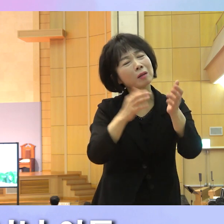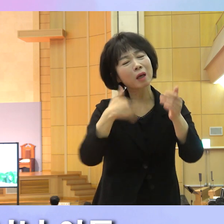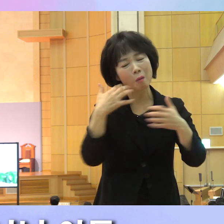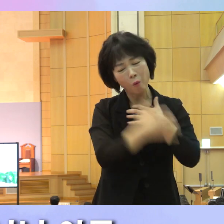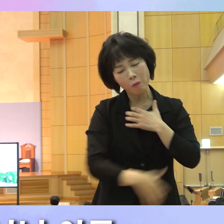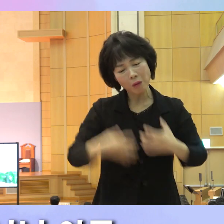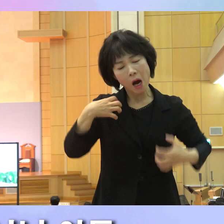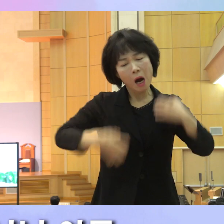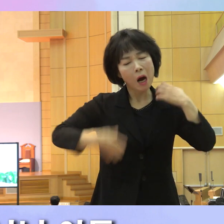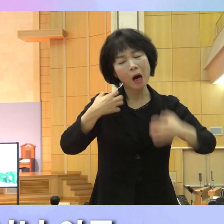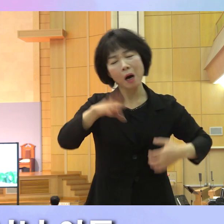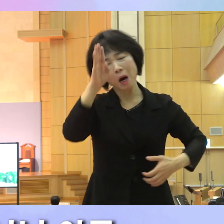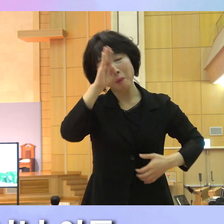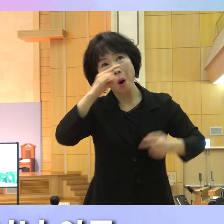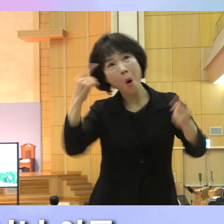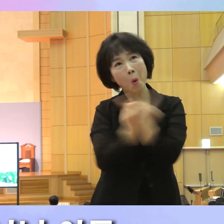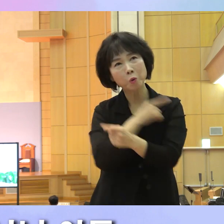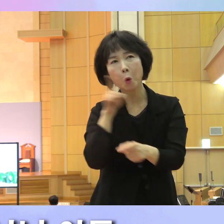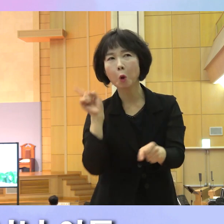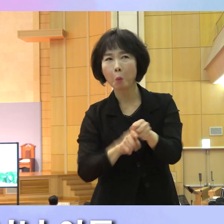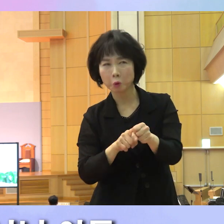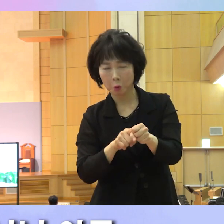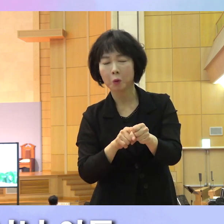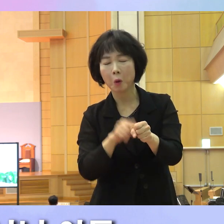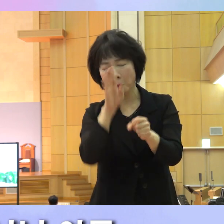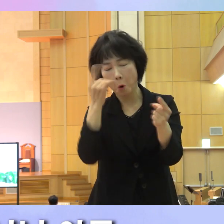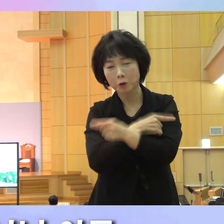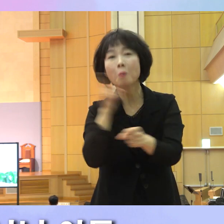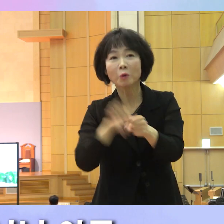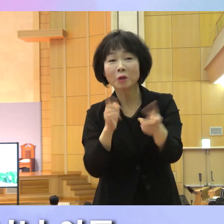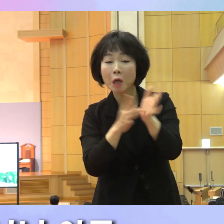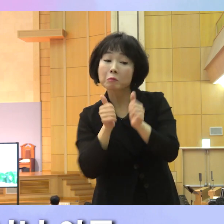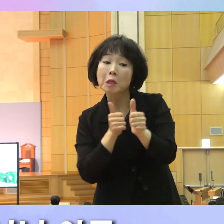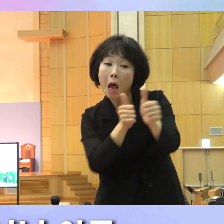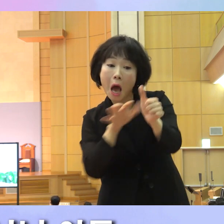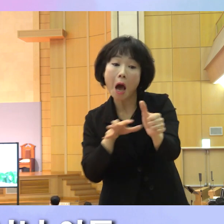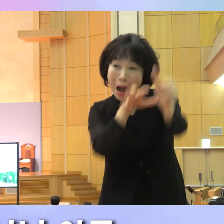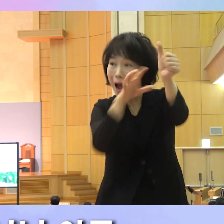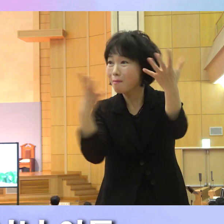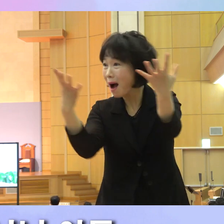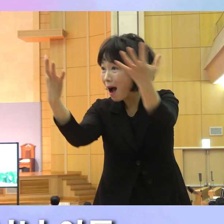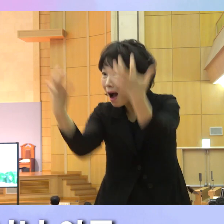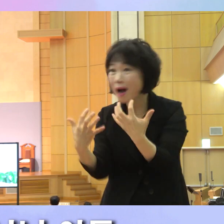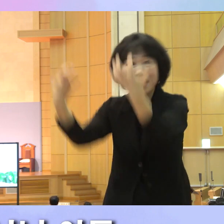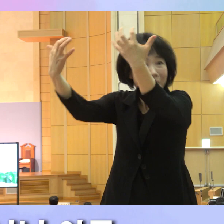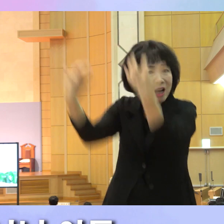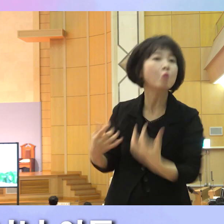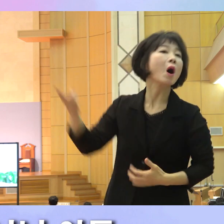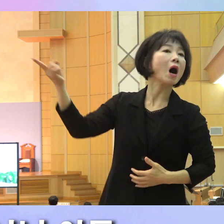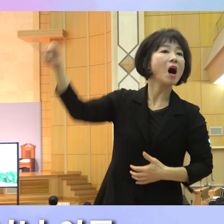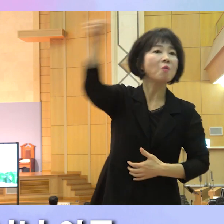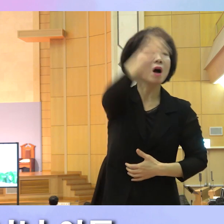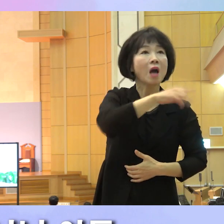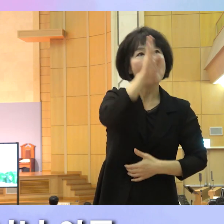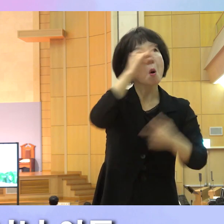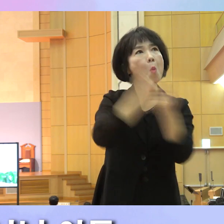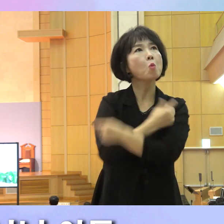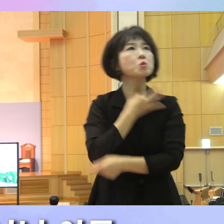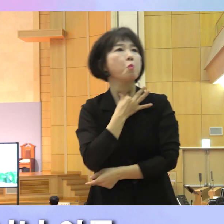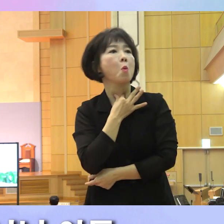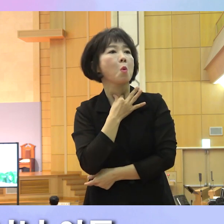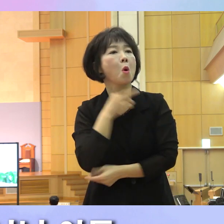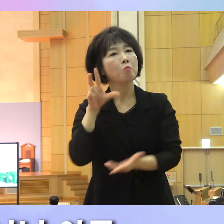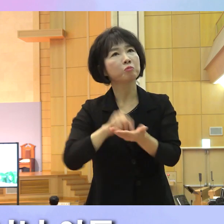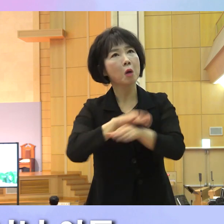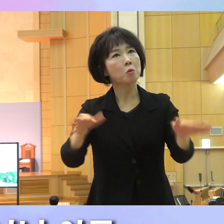각종 문제가 있으니까 해결 받으려고, 주님이 기적을 일으켰다니까 정말 신기하고 놀라운 그런 사건들을 경험해 보기